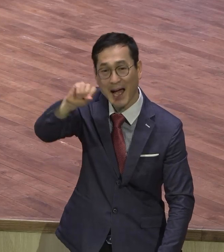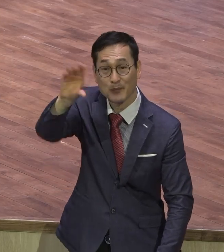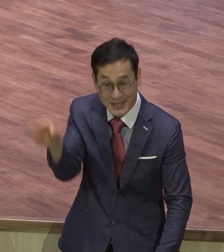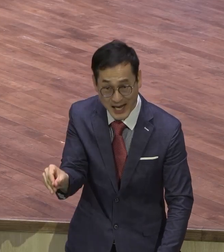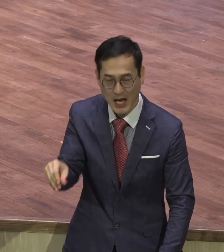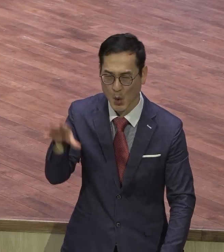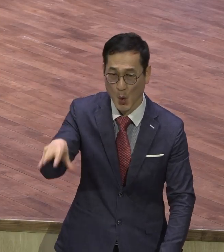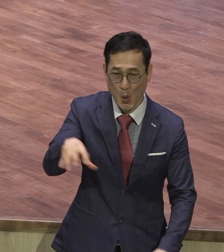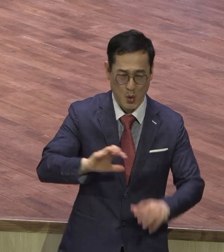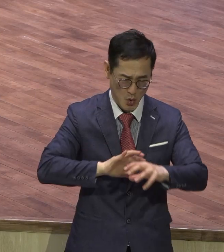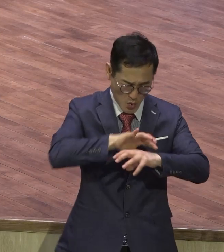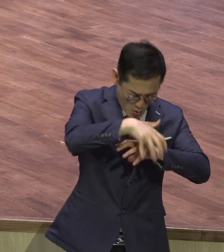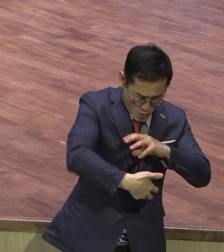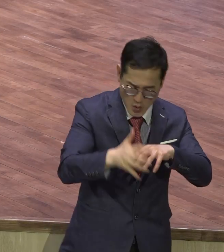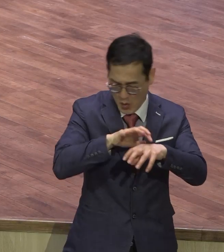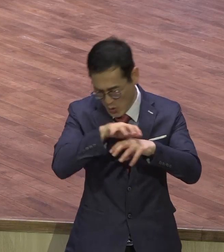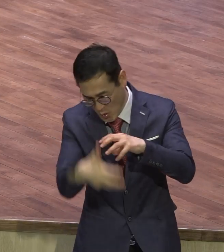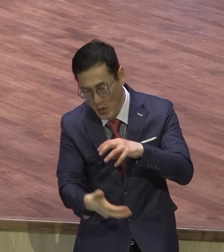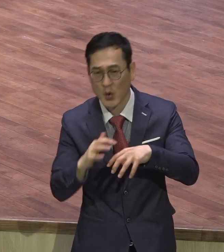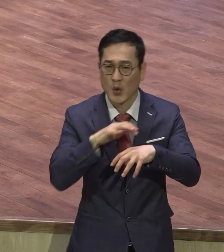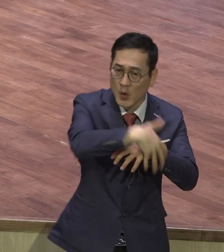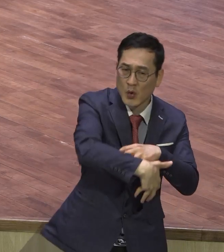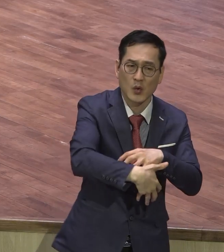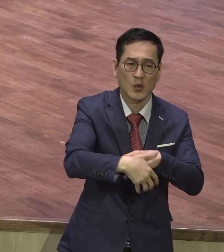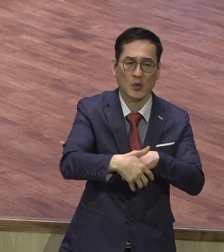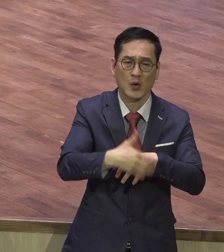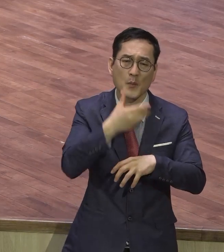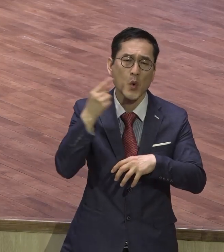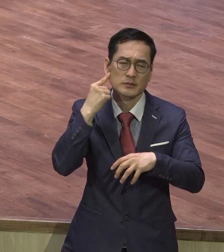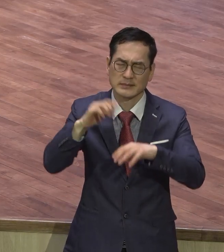지구를 한 바퀴 안 돌 수가 없어요. 이 직분 때문에.